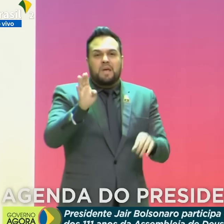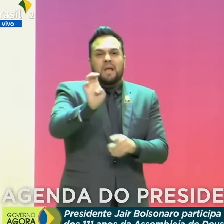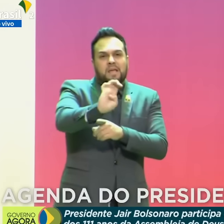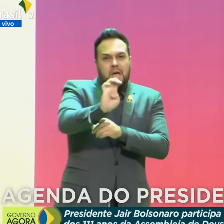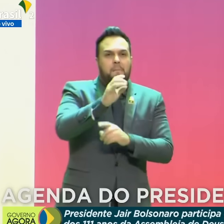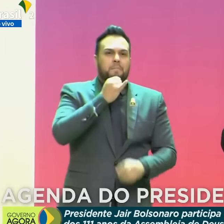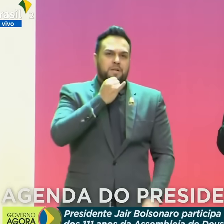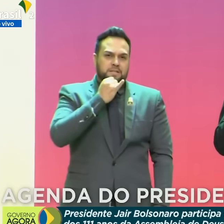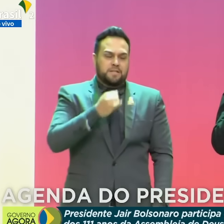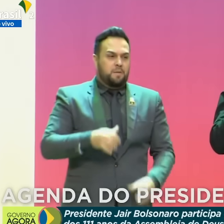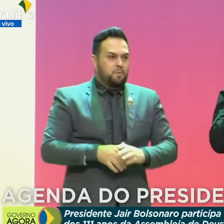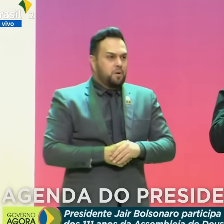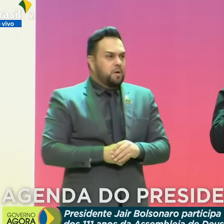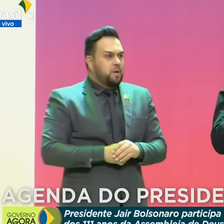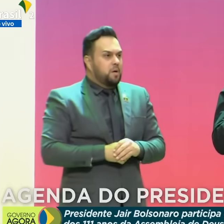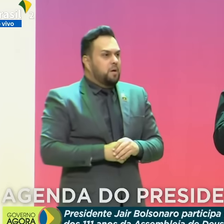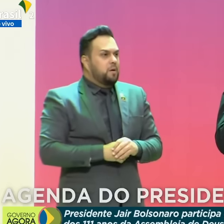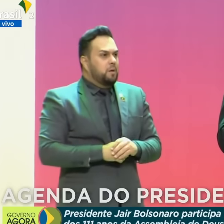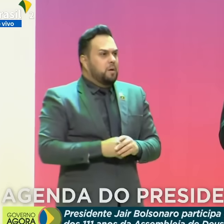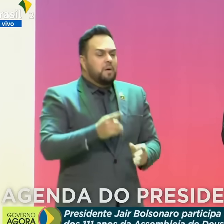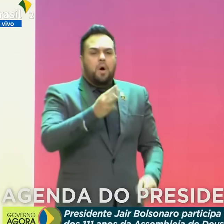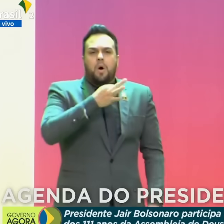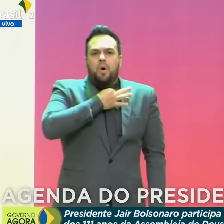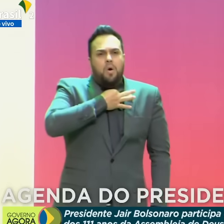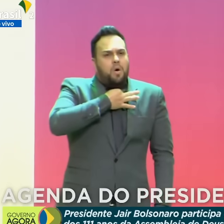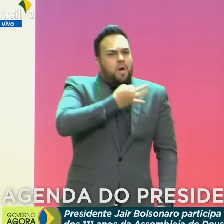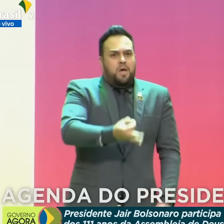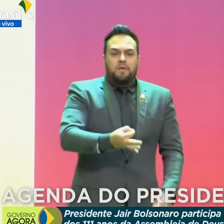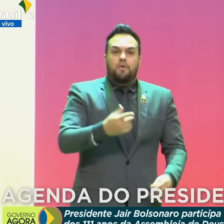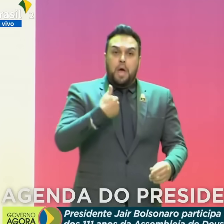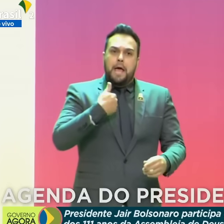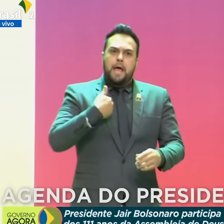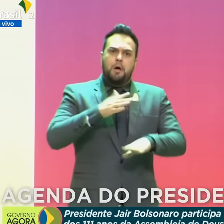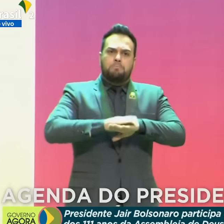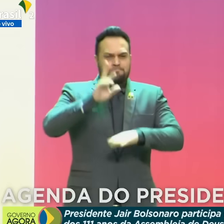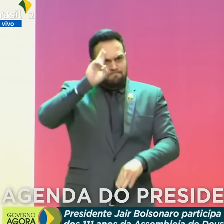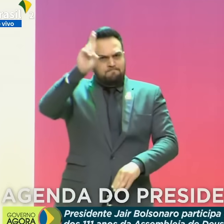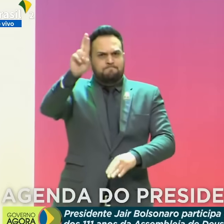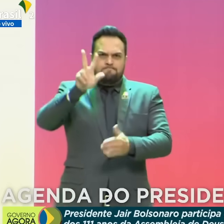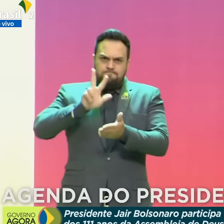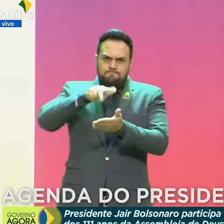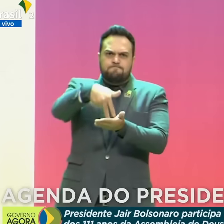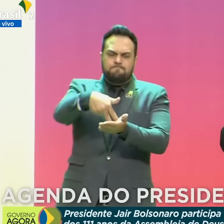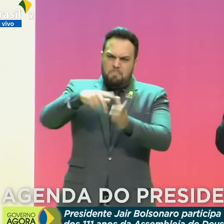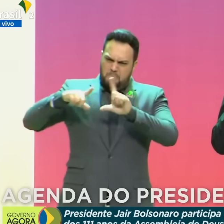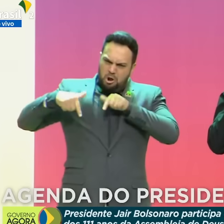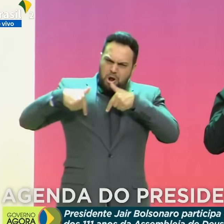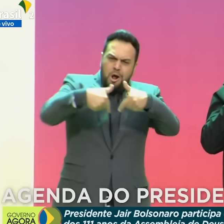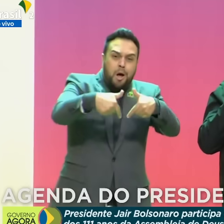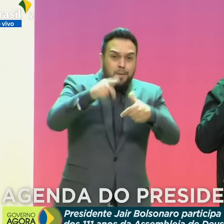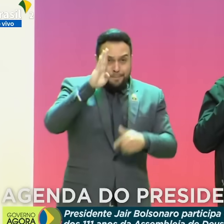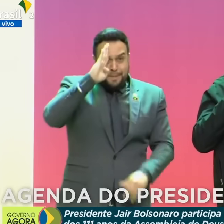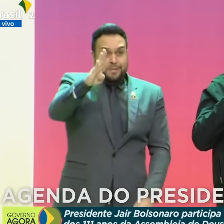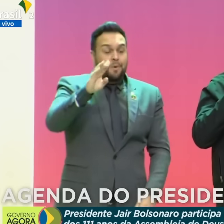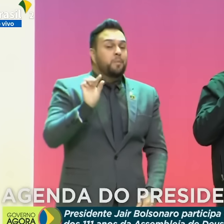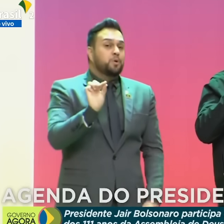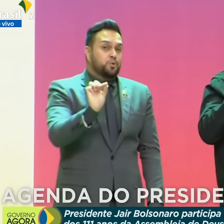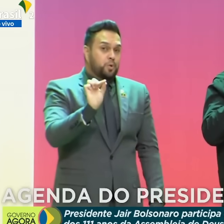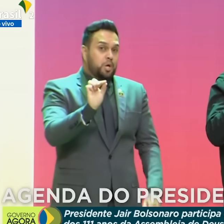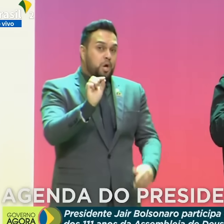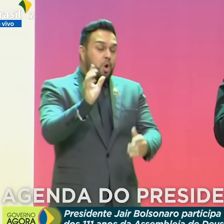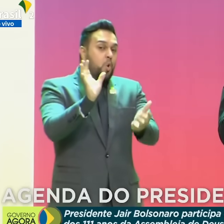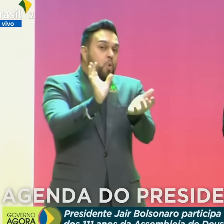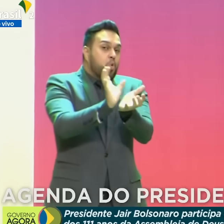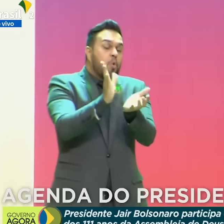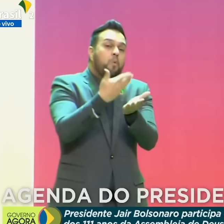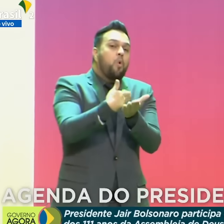Foi uma batalha terrível. Estive à frente dessa batalha. principalmente aquela onde